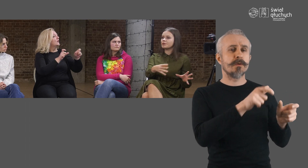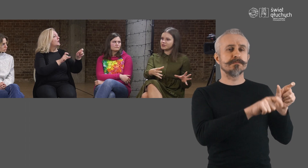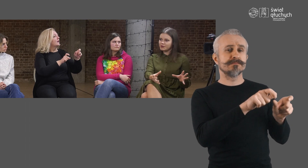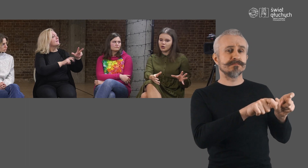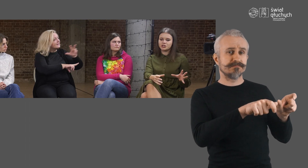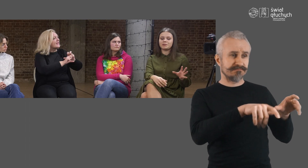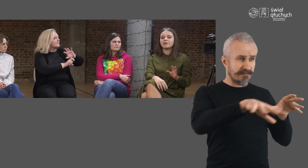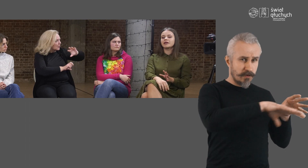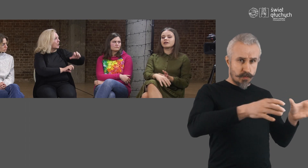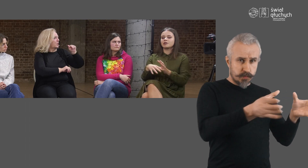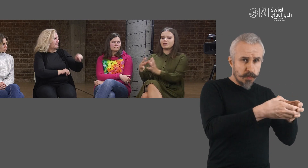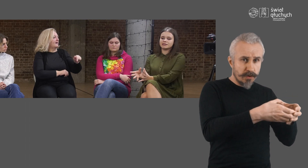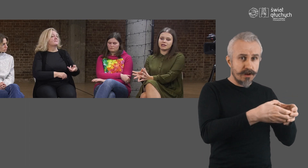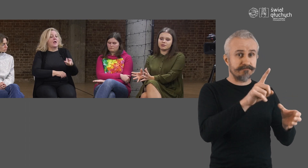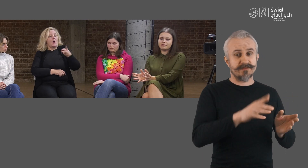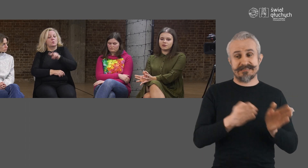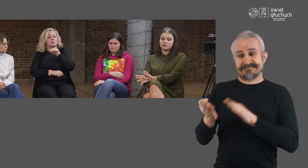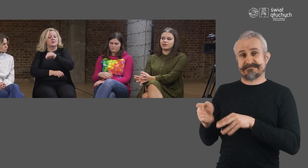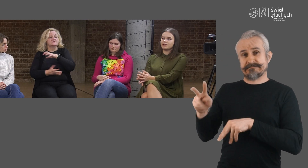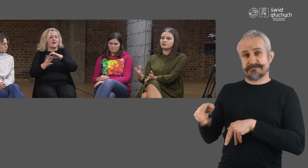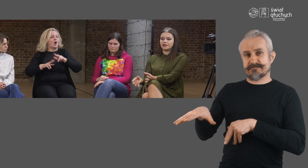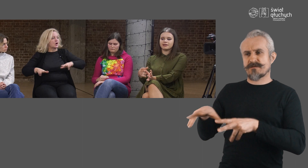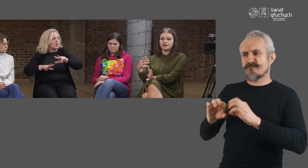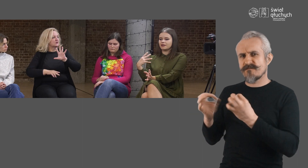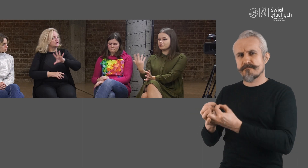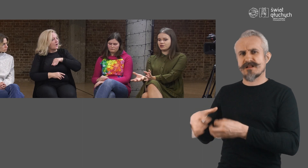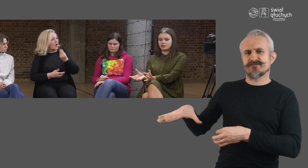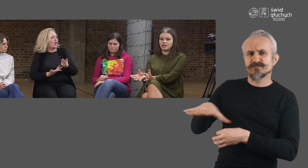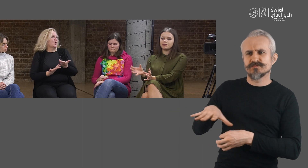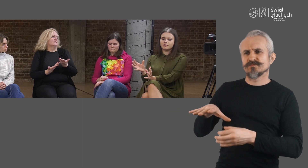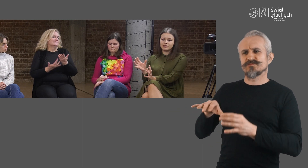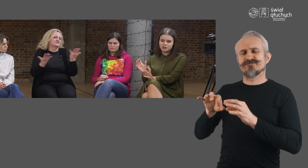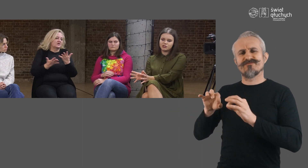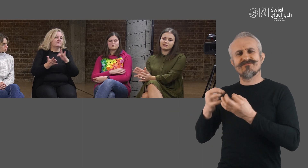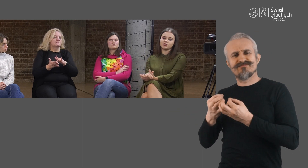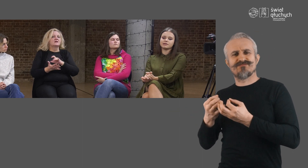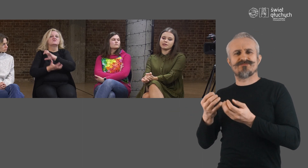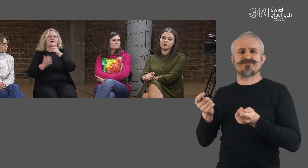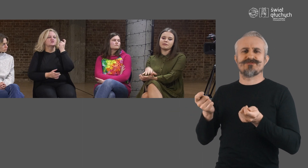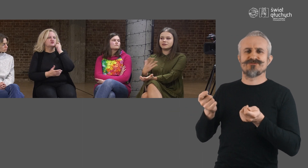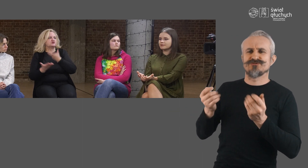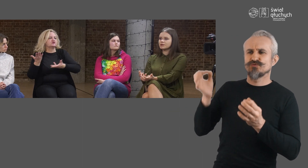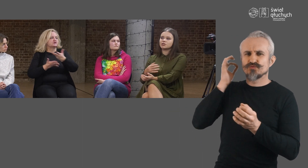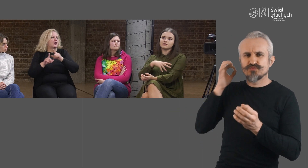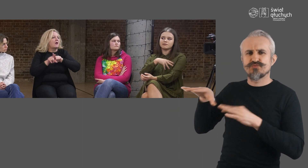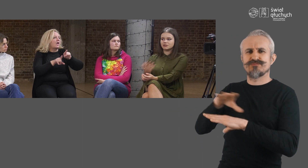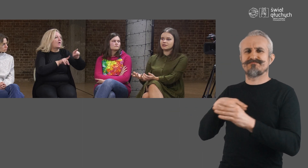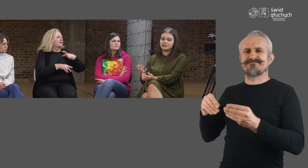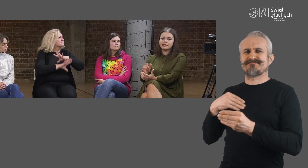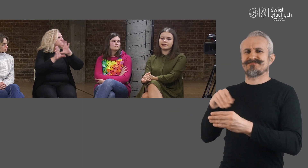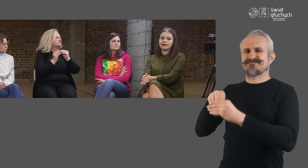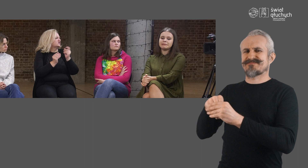osobami z niepełnosprawnością. Natomiast jak byłam w rodzinie, na święta czy gdzieś tam, to byłam w świecie słyszących, bo mam rodzeństwo